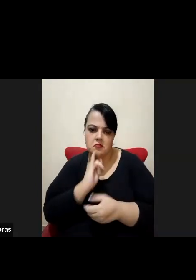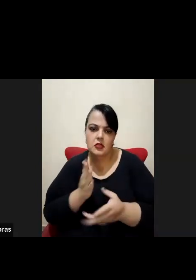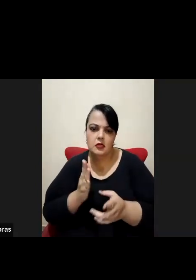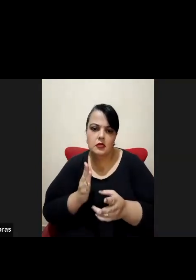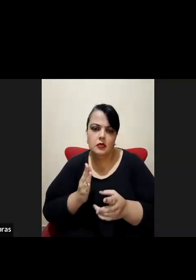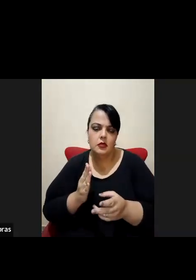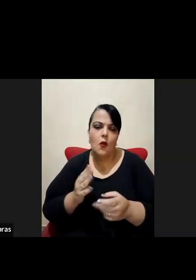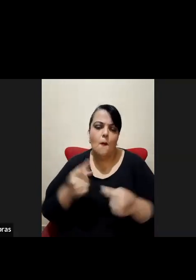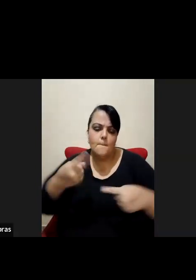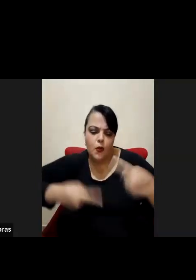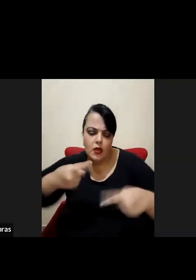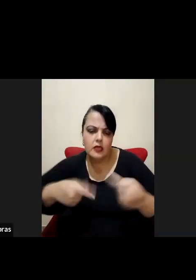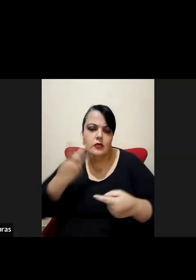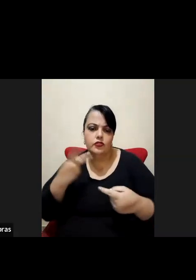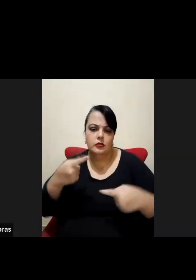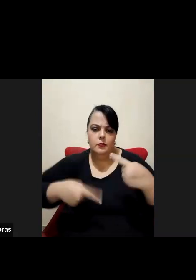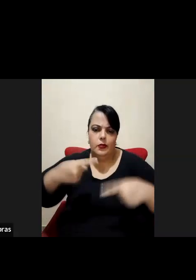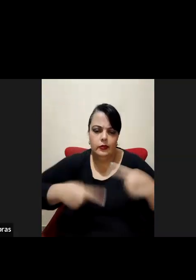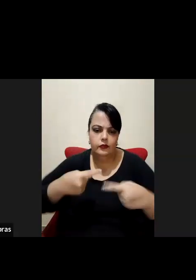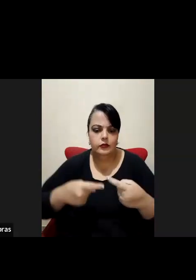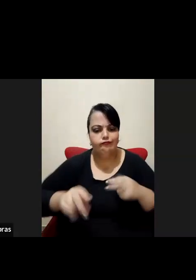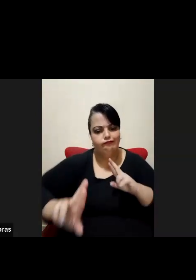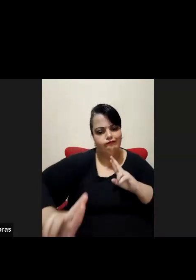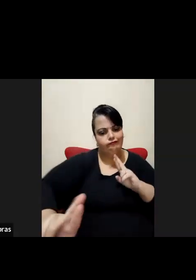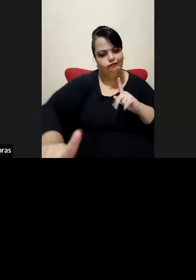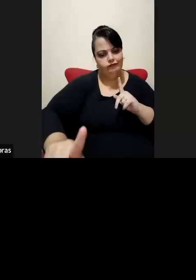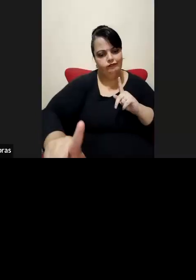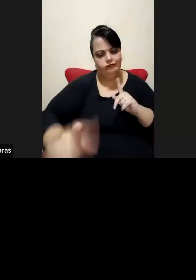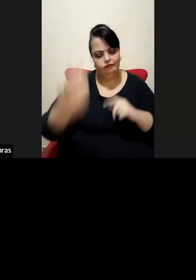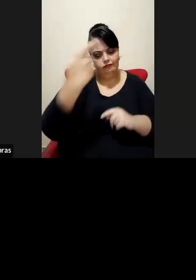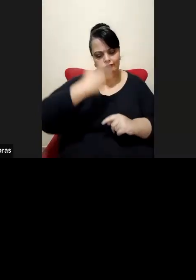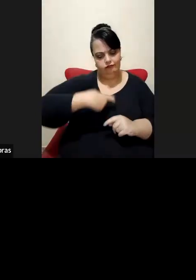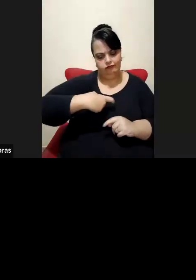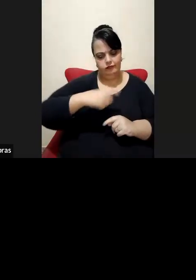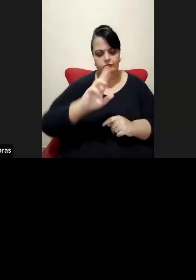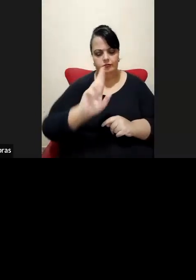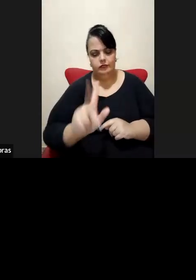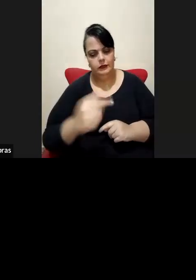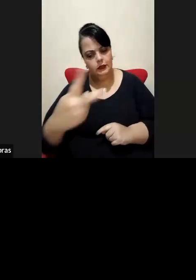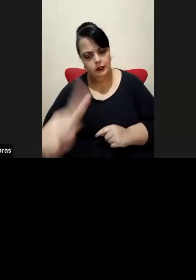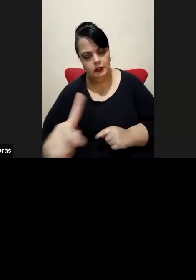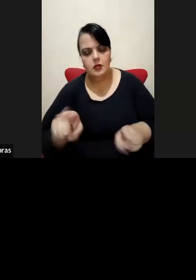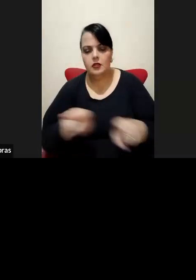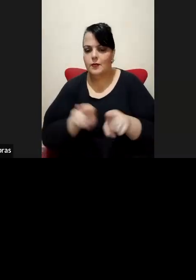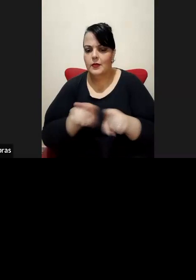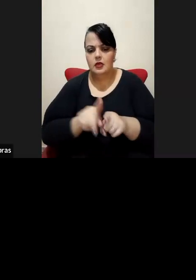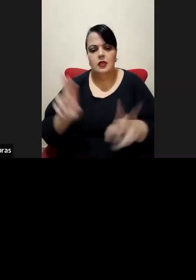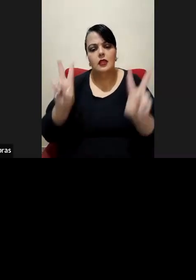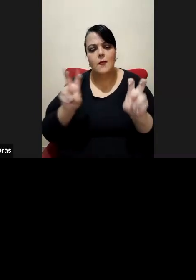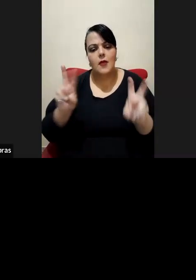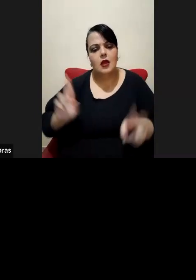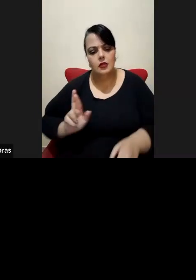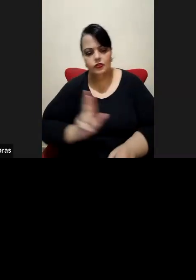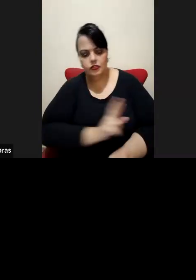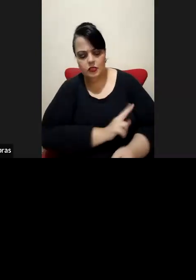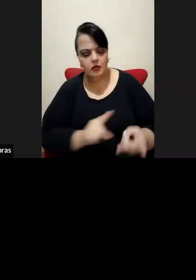política com alguém que diverge da nossa orientação, falar sobre religião, falar sobre futebol,